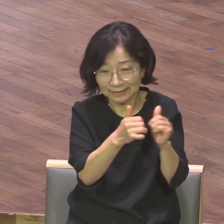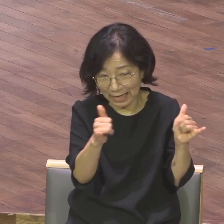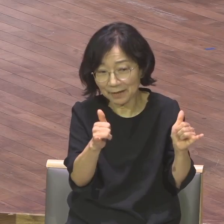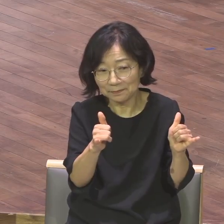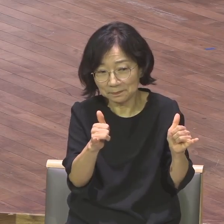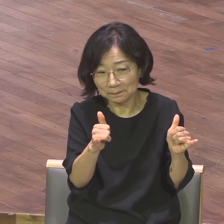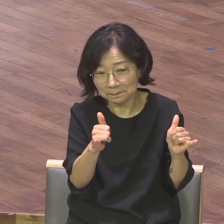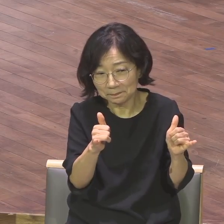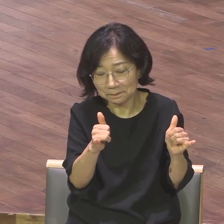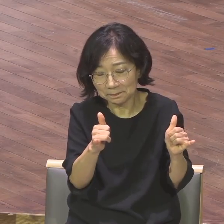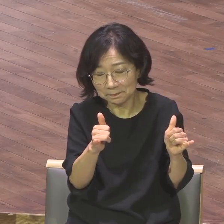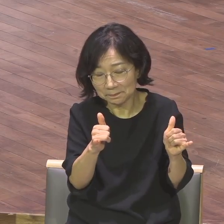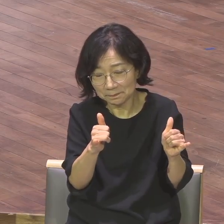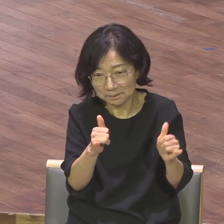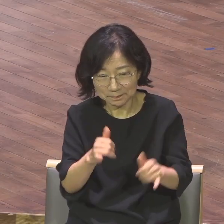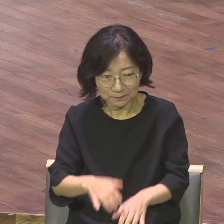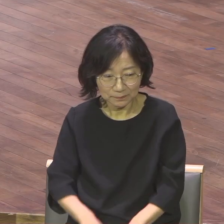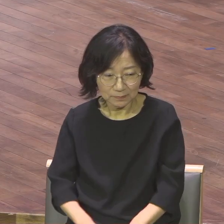맞잖아요.